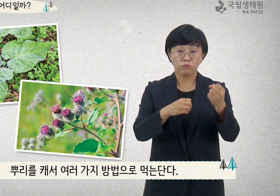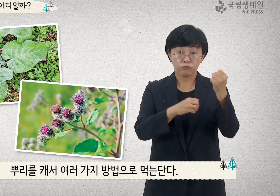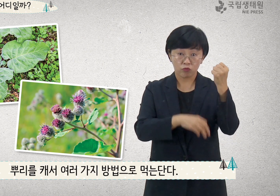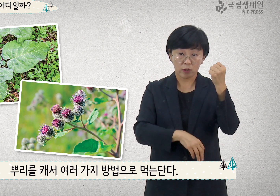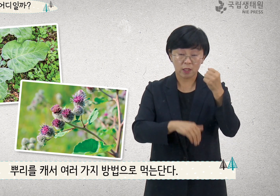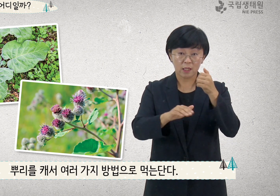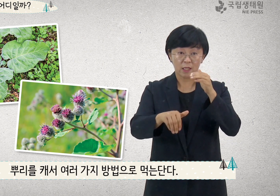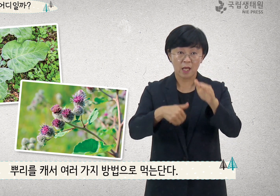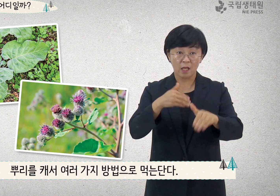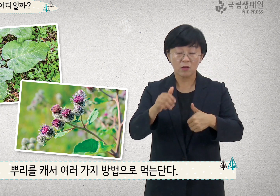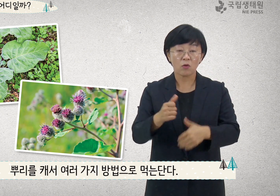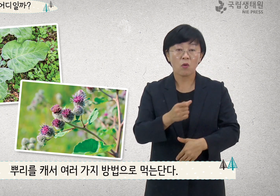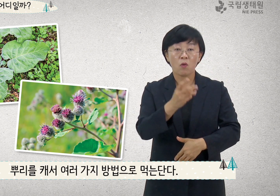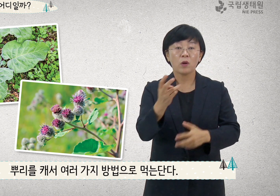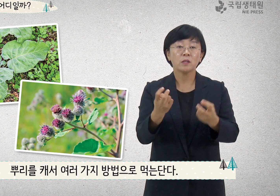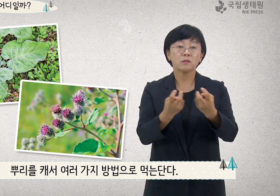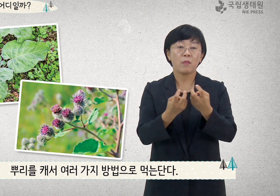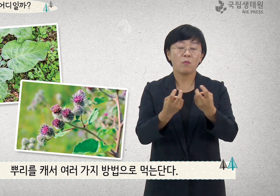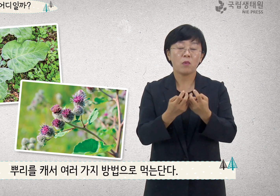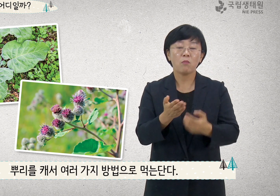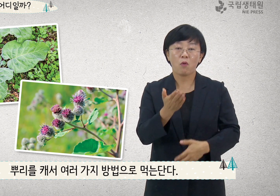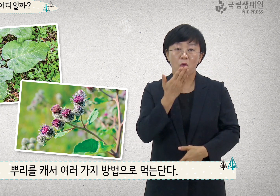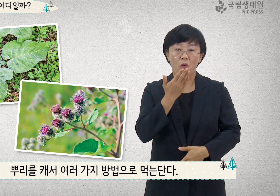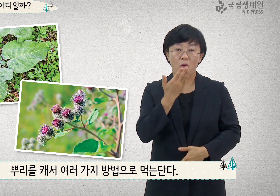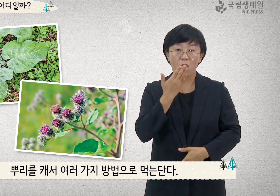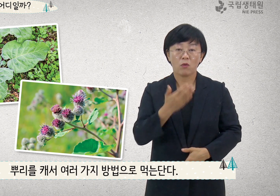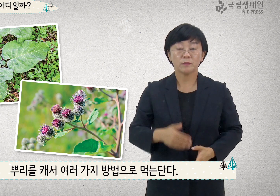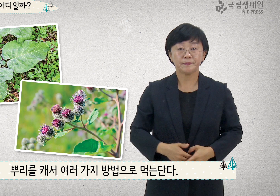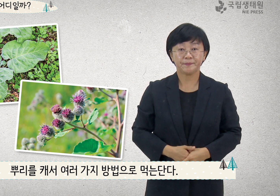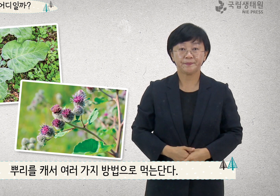뿌리를 캐서 여러 가지 방법으로 먹는단다.